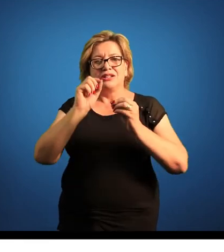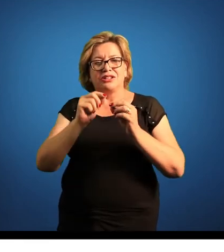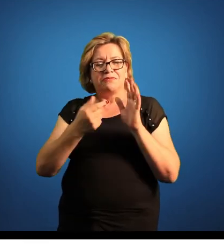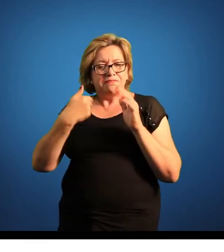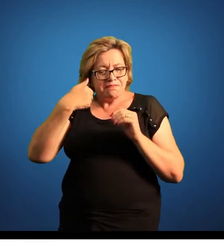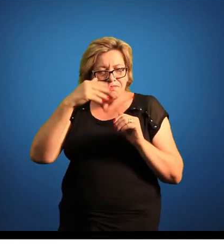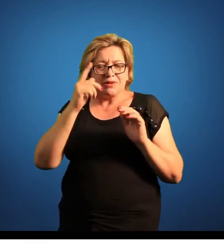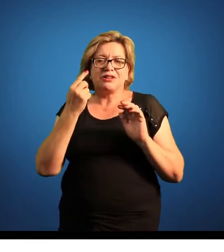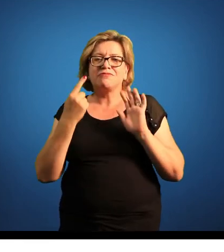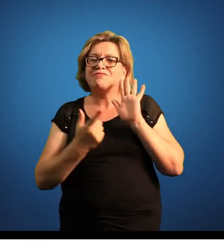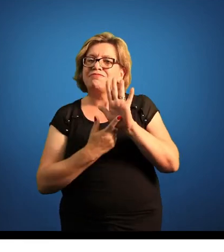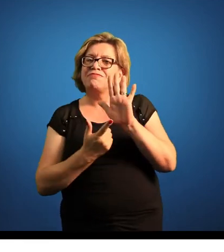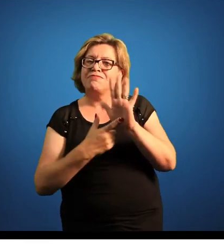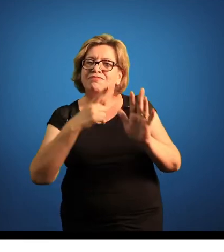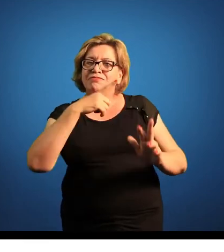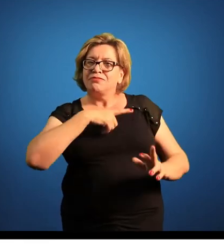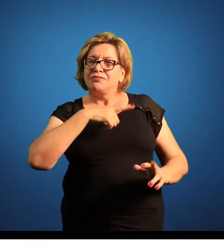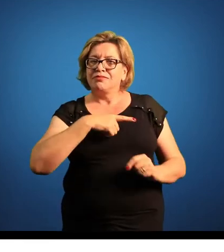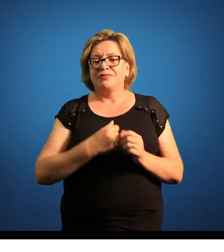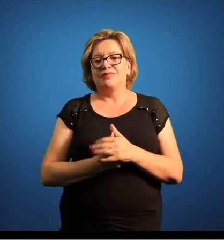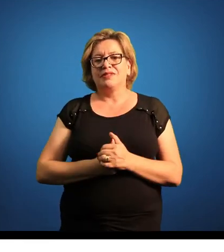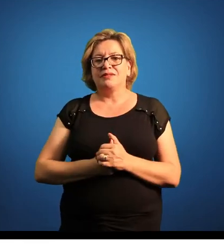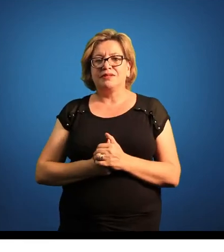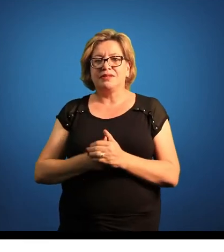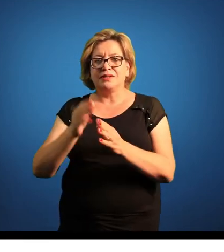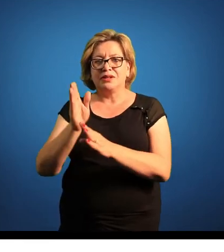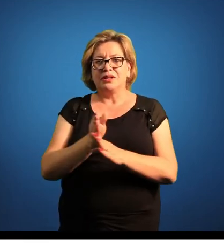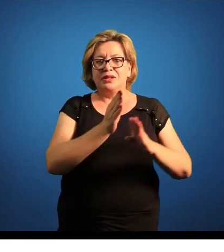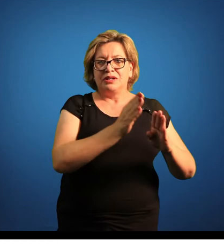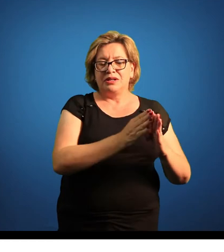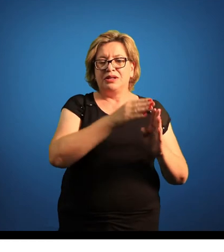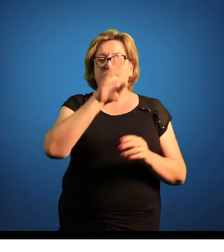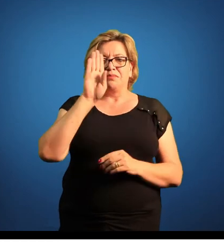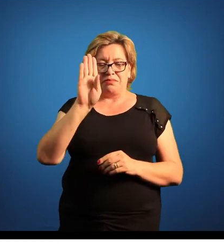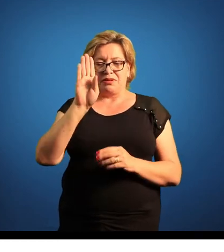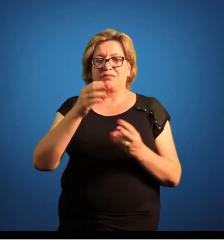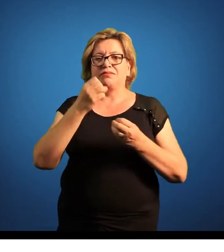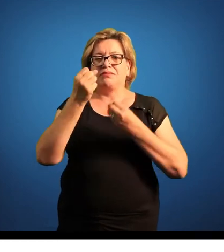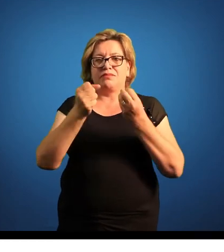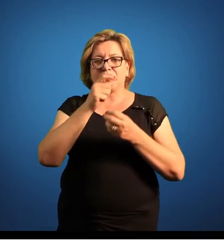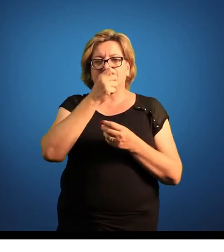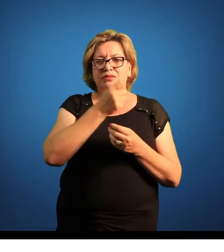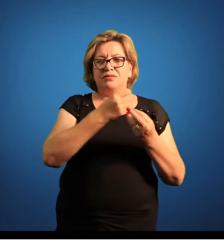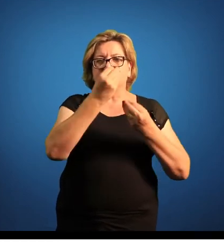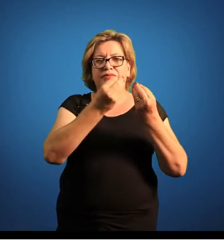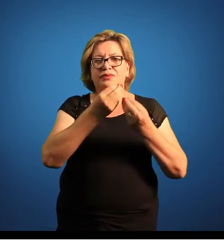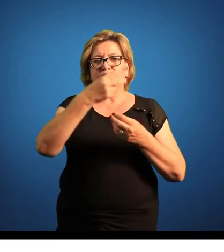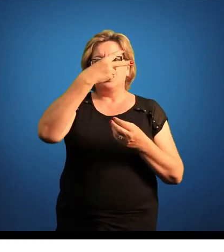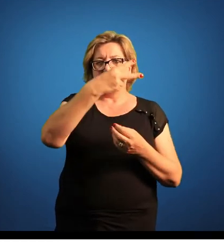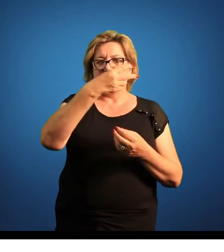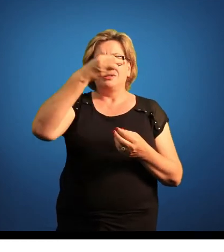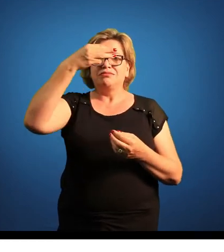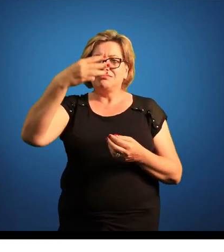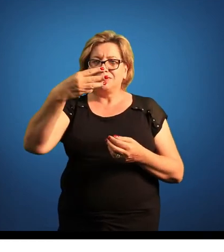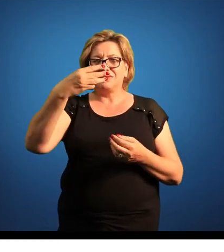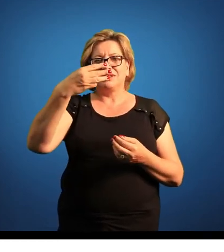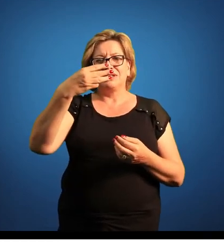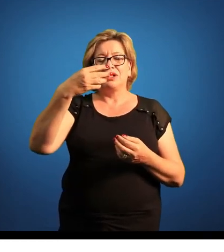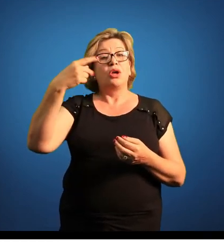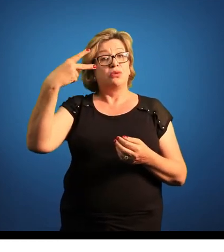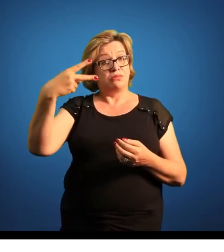mais aparece. Situação B aqui, uma nova série formada por 2, 3,